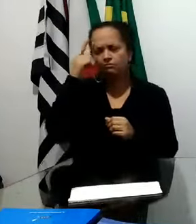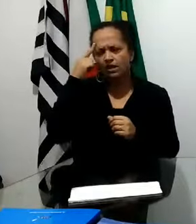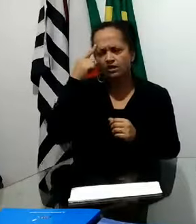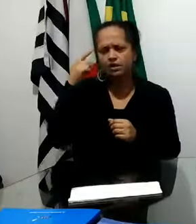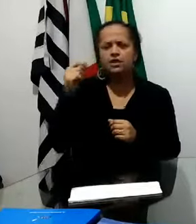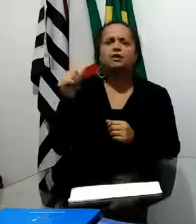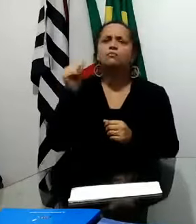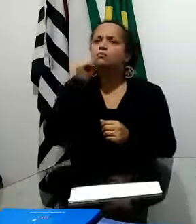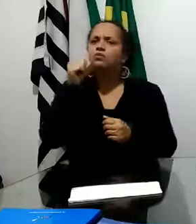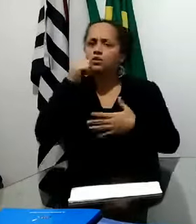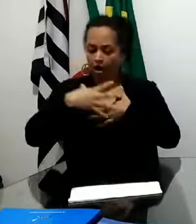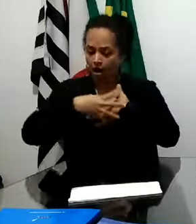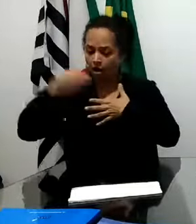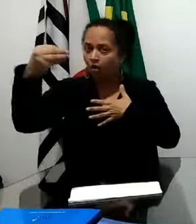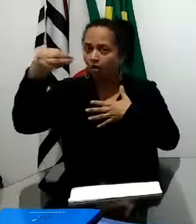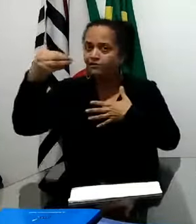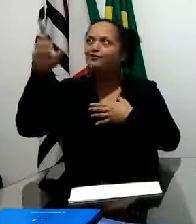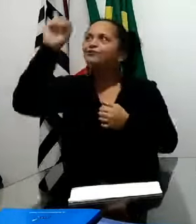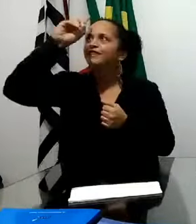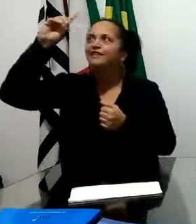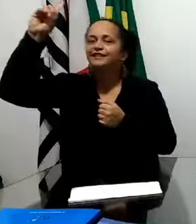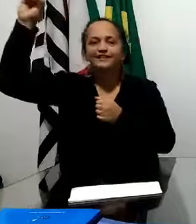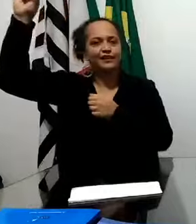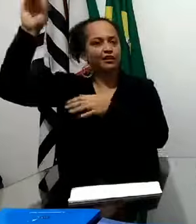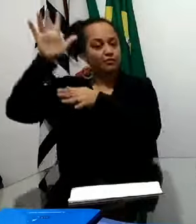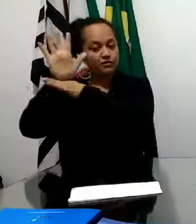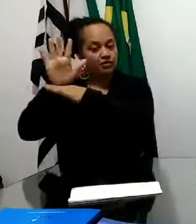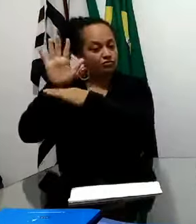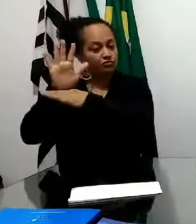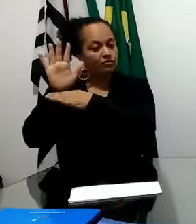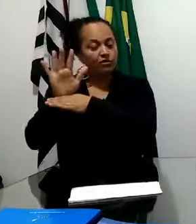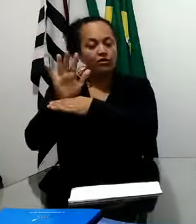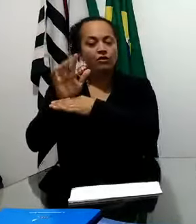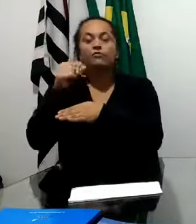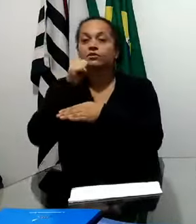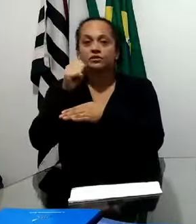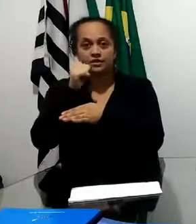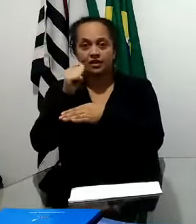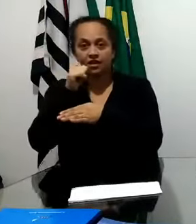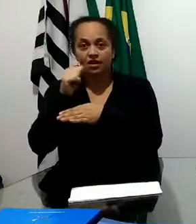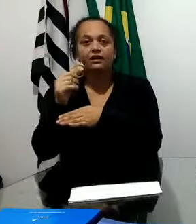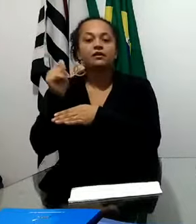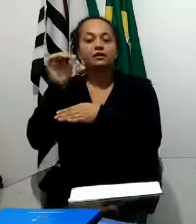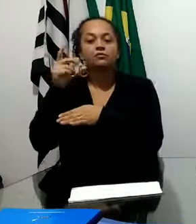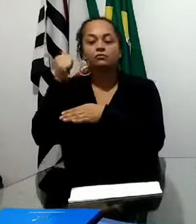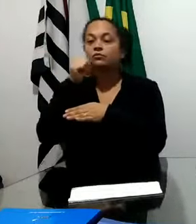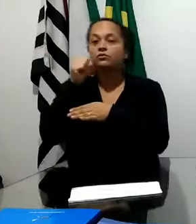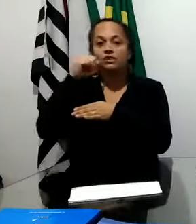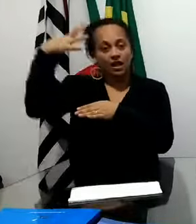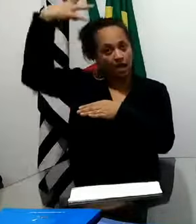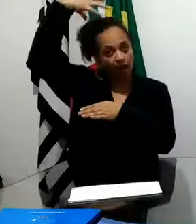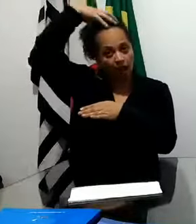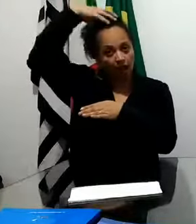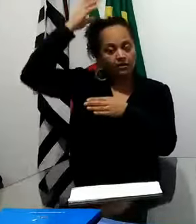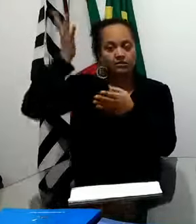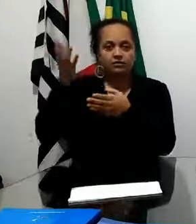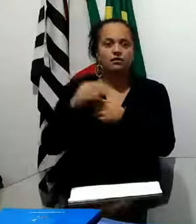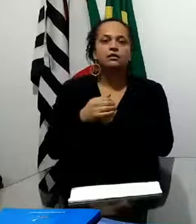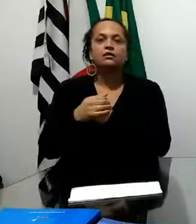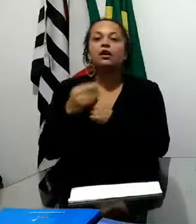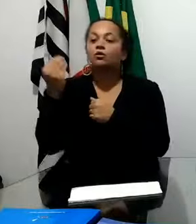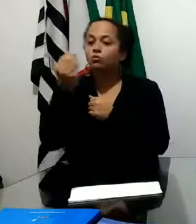e Deus a levantou, Deus a colocou numa posição de rainha, no momento em que o